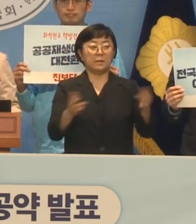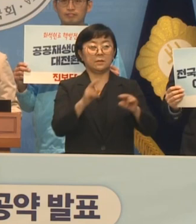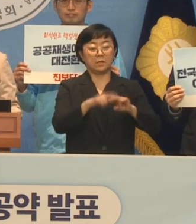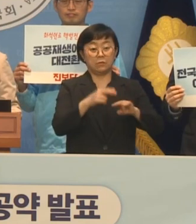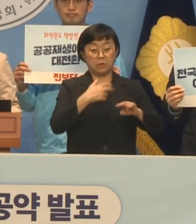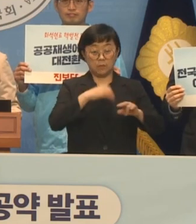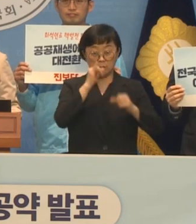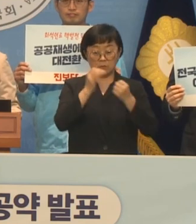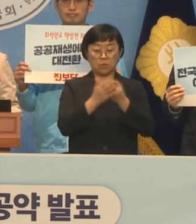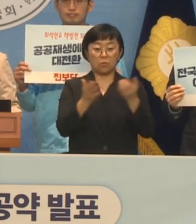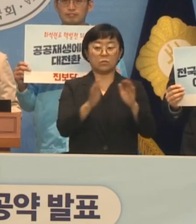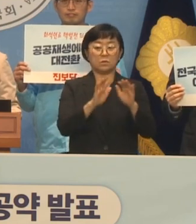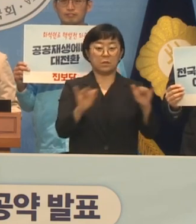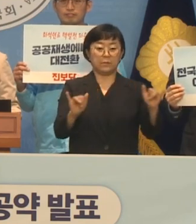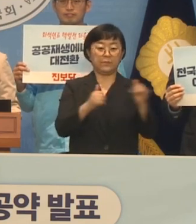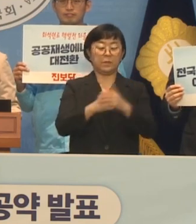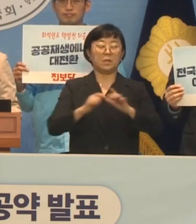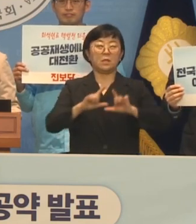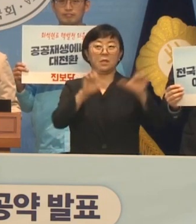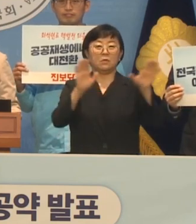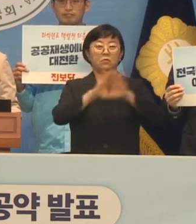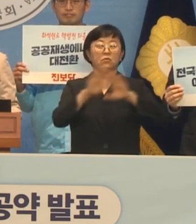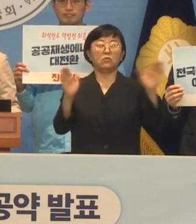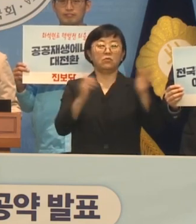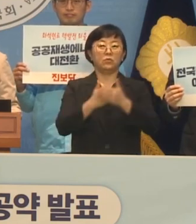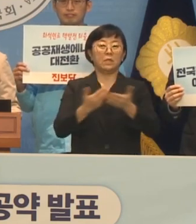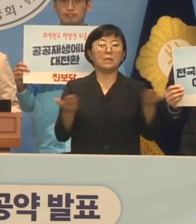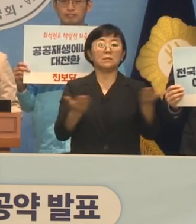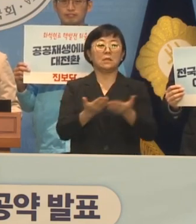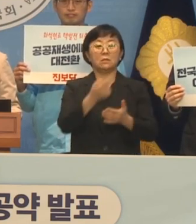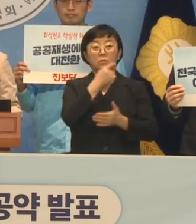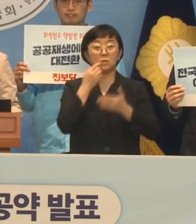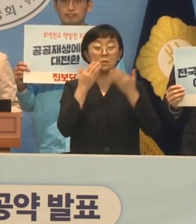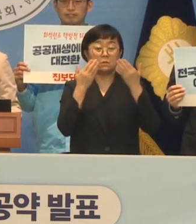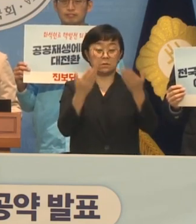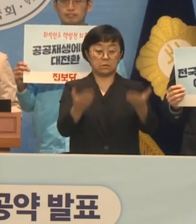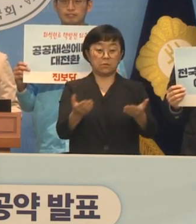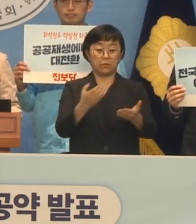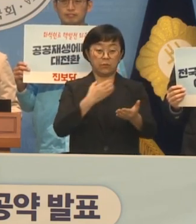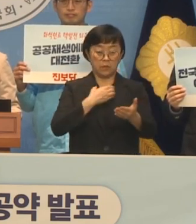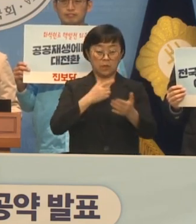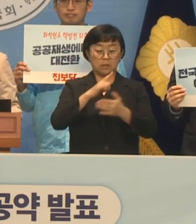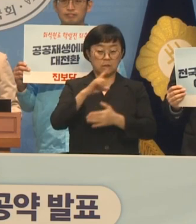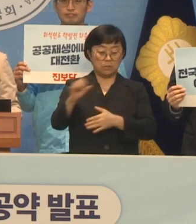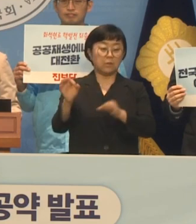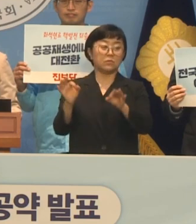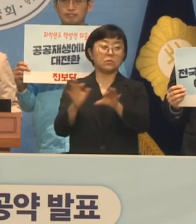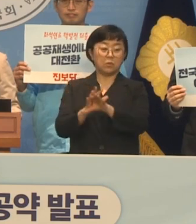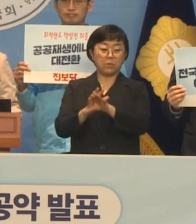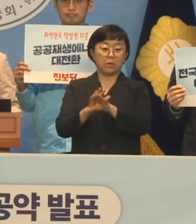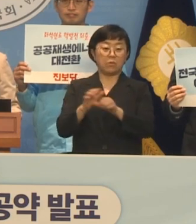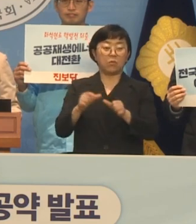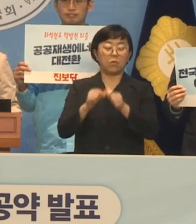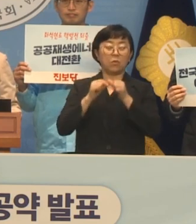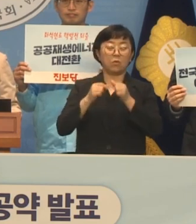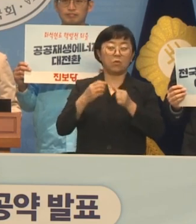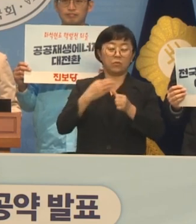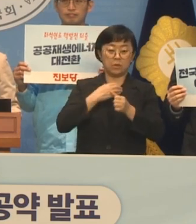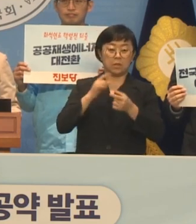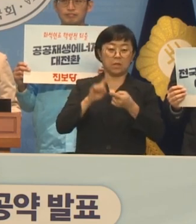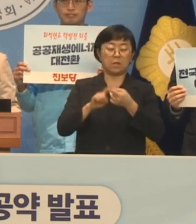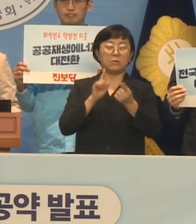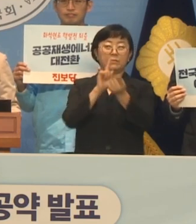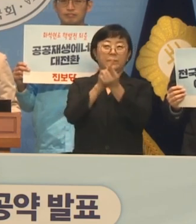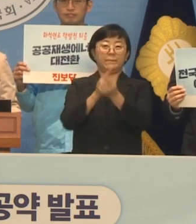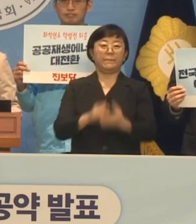모든 노동자들에게 기후 일자리를 보장하여 기후위기, 지방소멸, 고용위기에